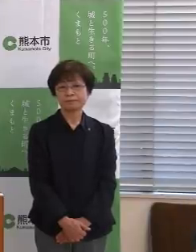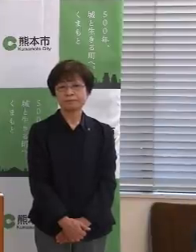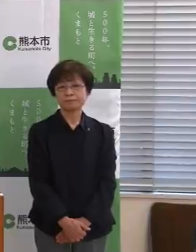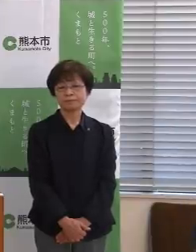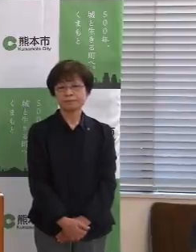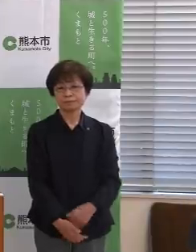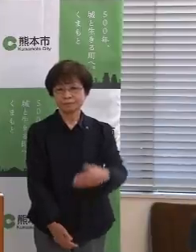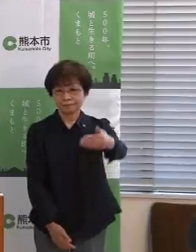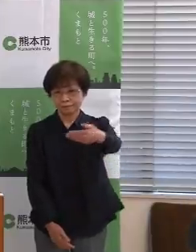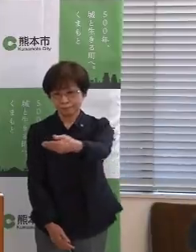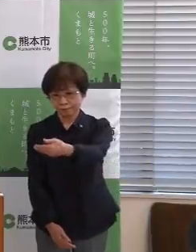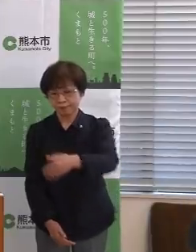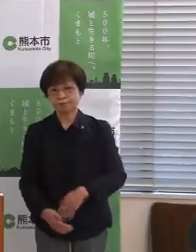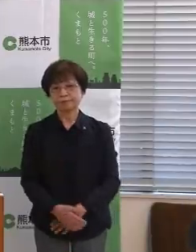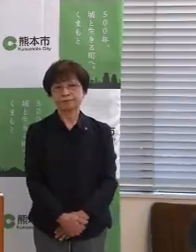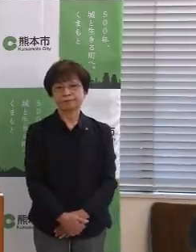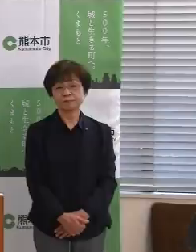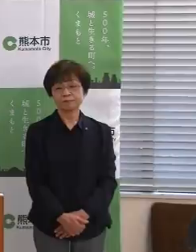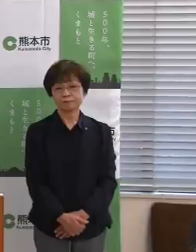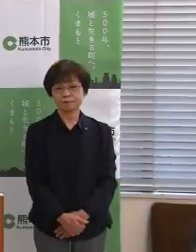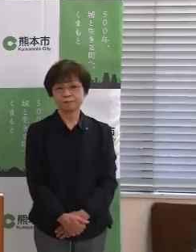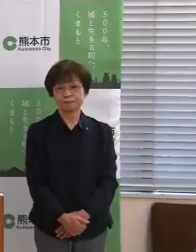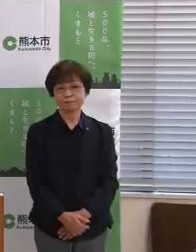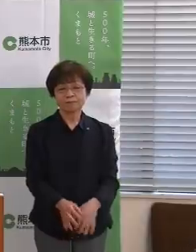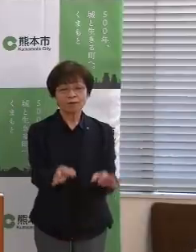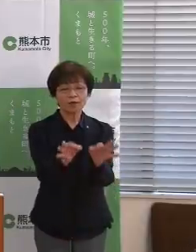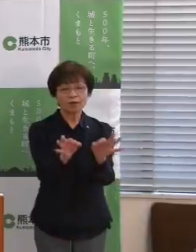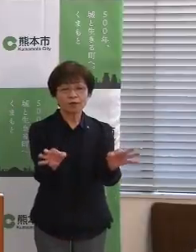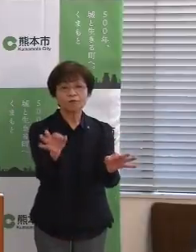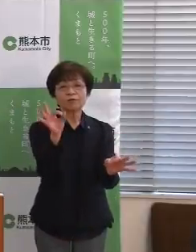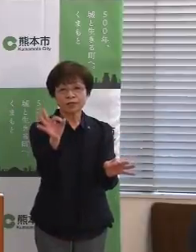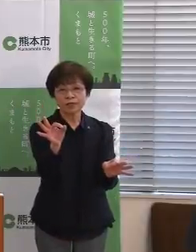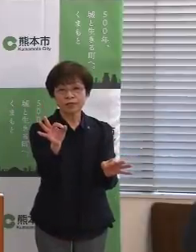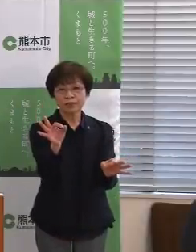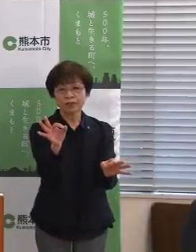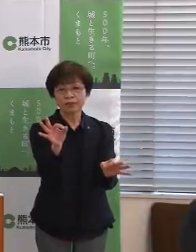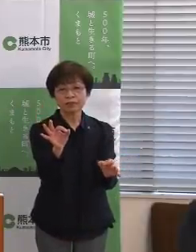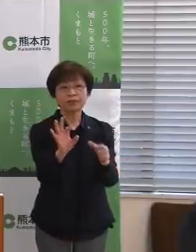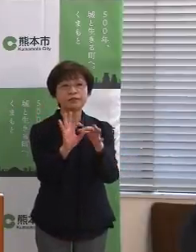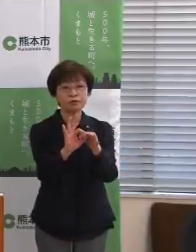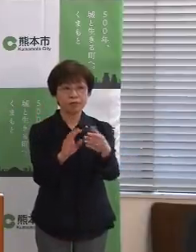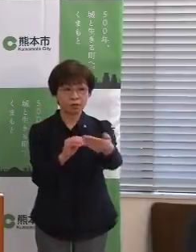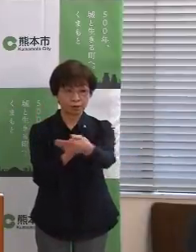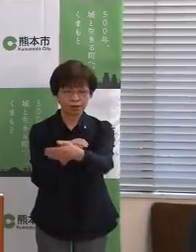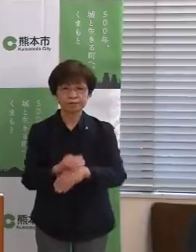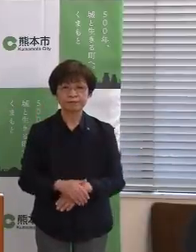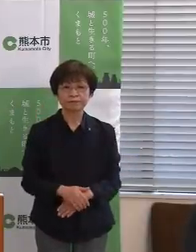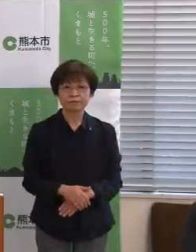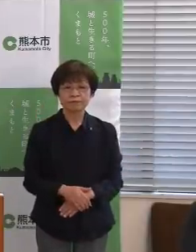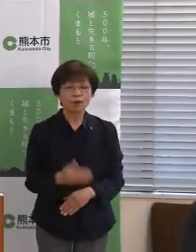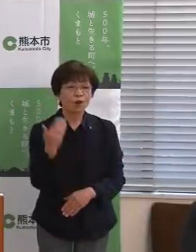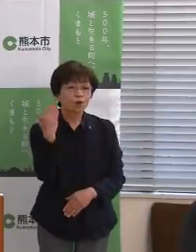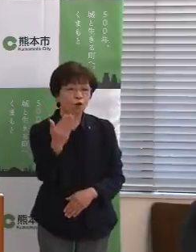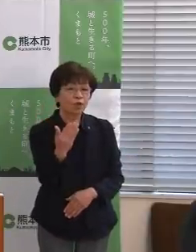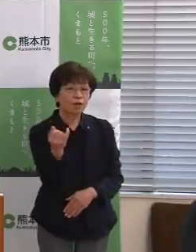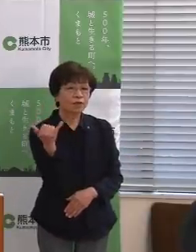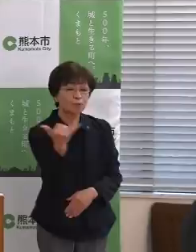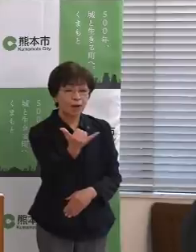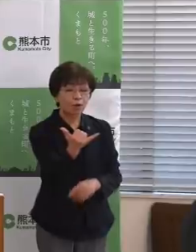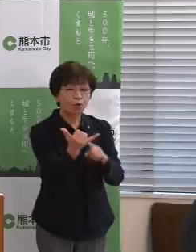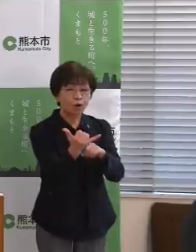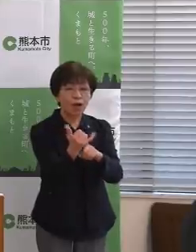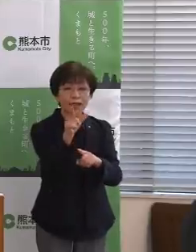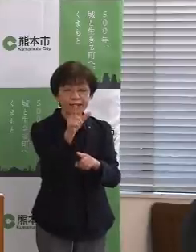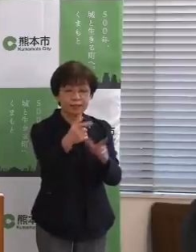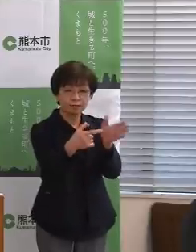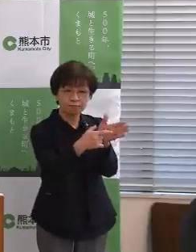はい、どうぞ。 給付金のコールセンターのことについ て、はい、どうぞ。 問い合わせ番号が今一つ載ってるんですが、 はい、